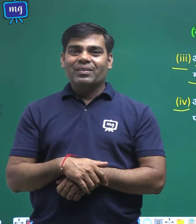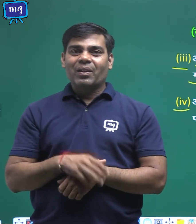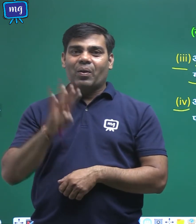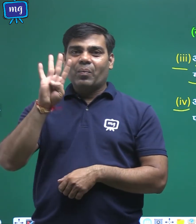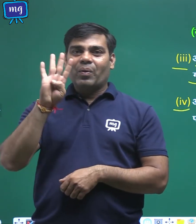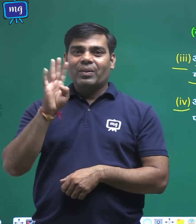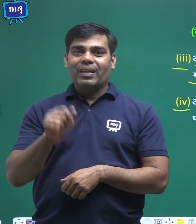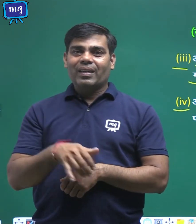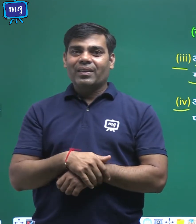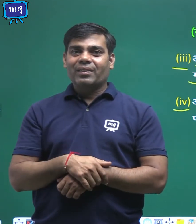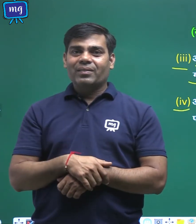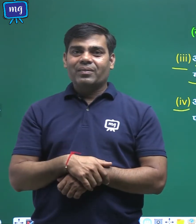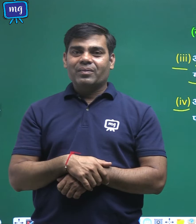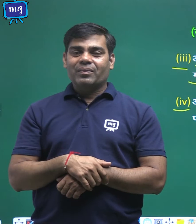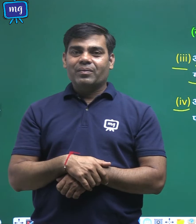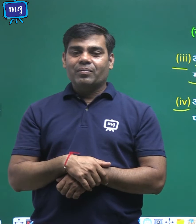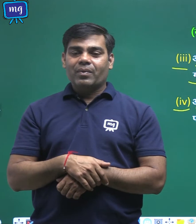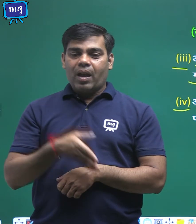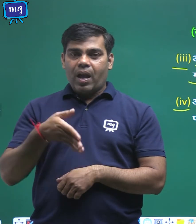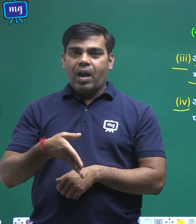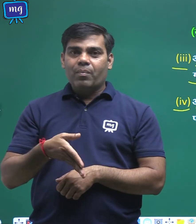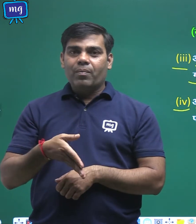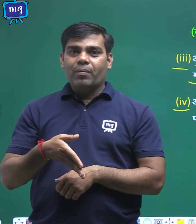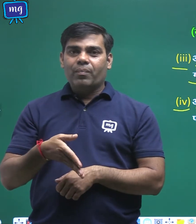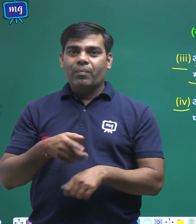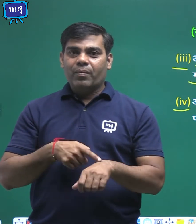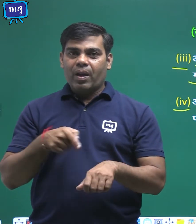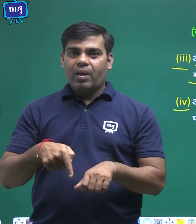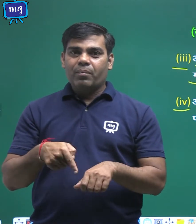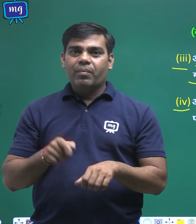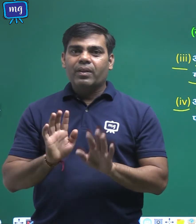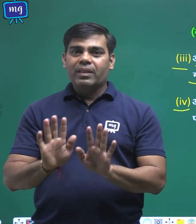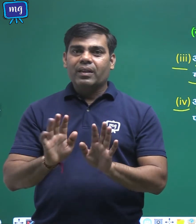चौथा है अब तक